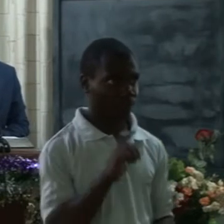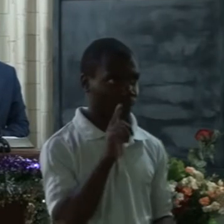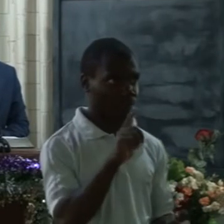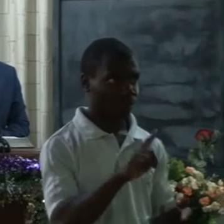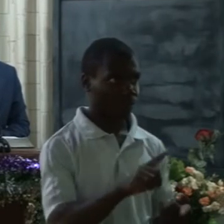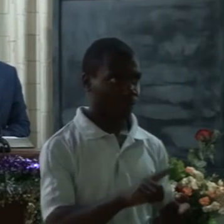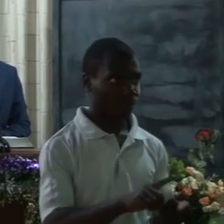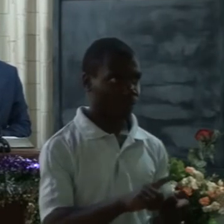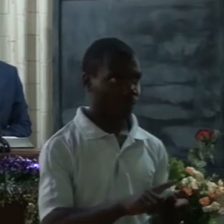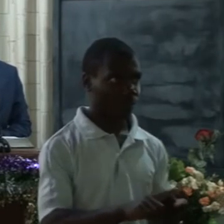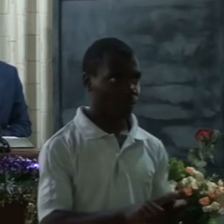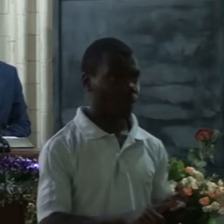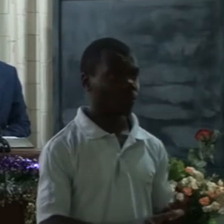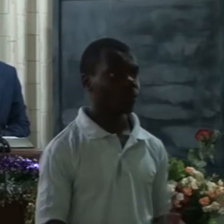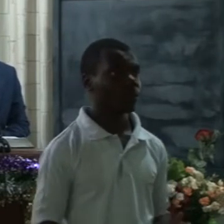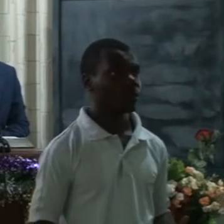yake